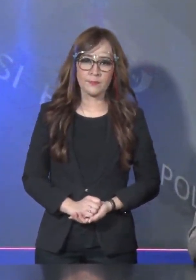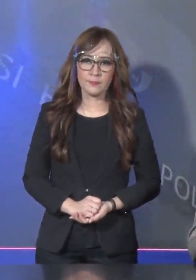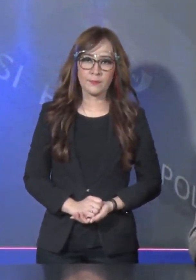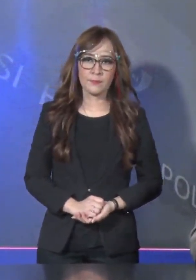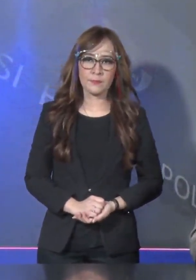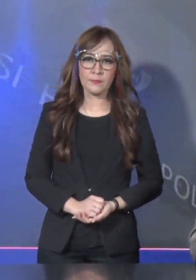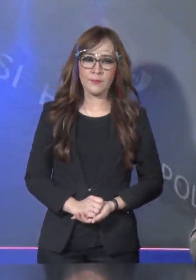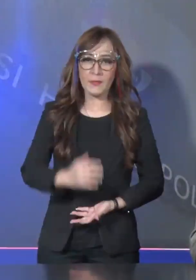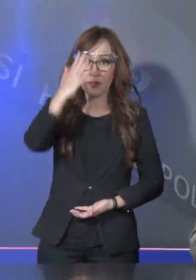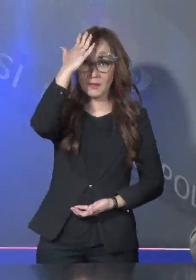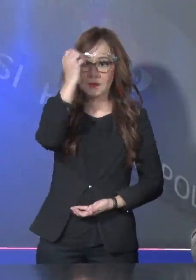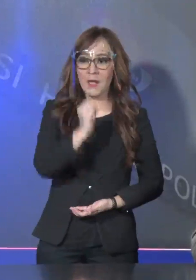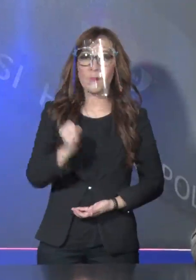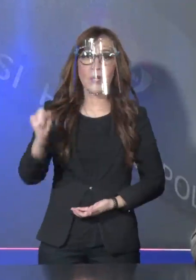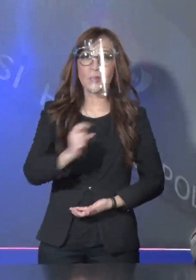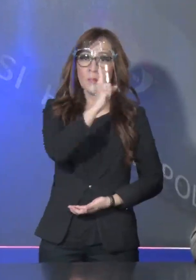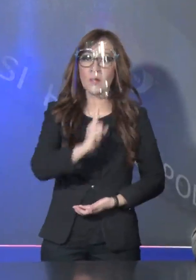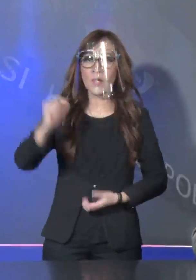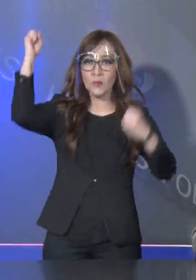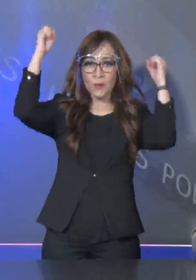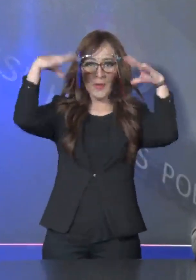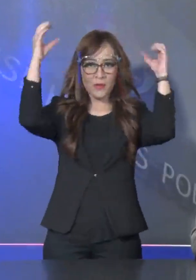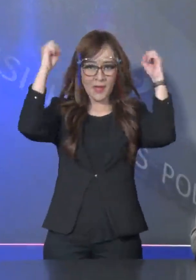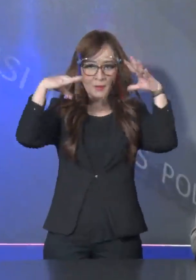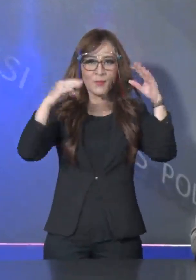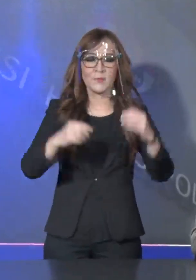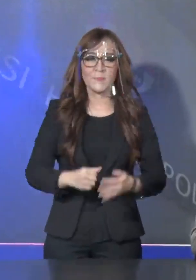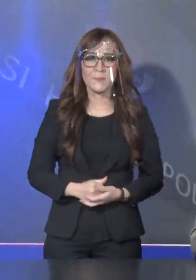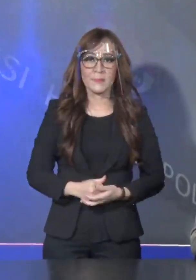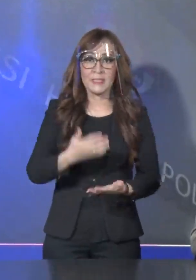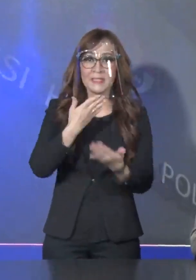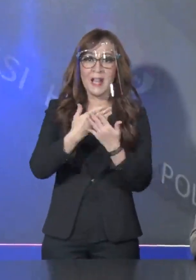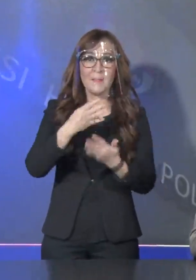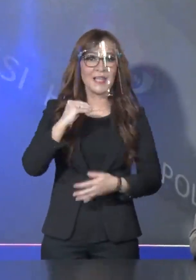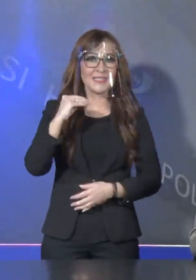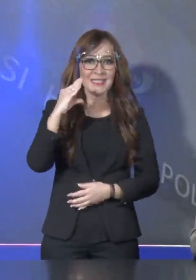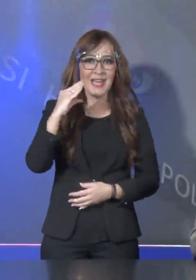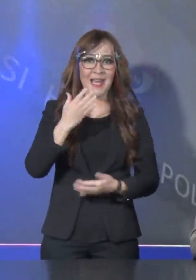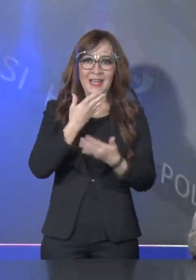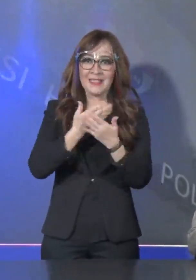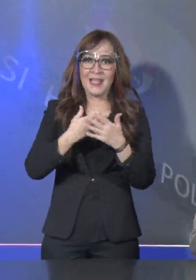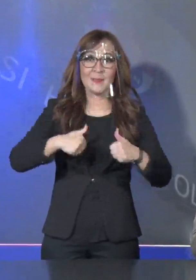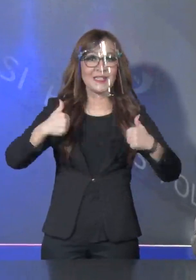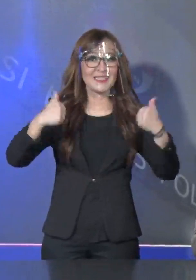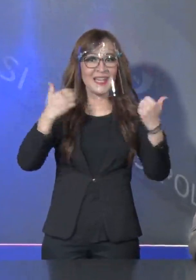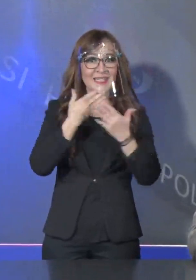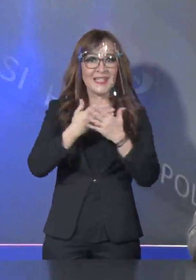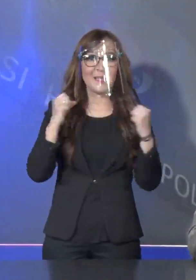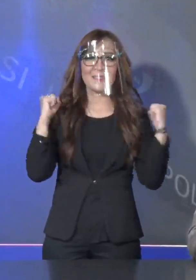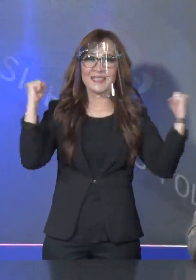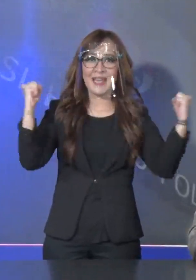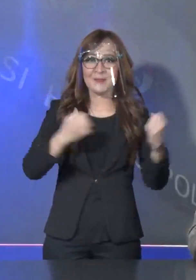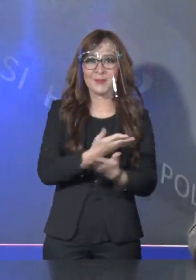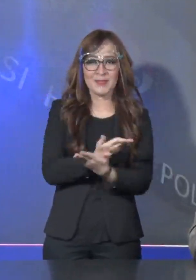Bismillahirrahmanirrahim. Assalamualaikum warahmatullahi wabarakatuh. Selamat siang, salam sejahtera, salam sehat untuk kita